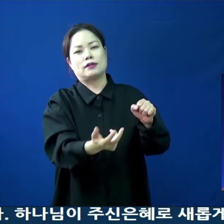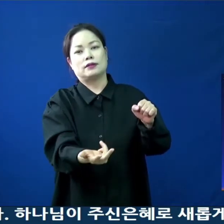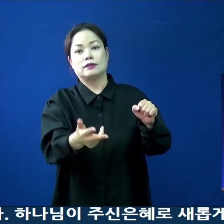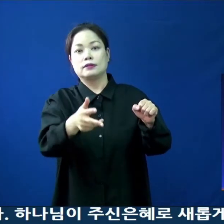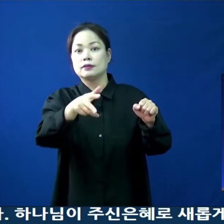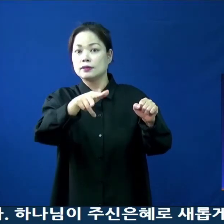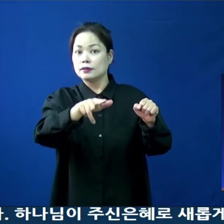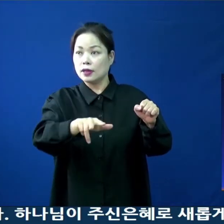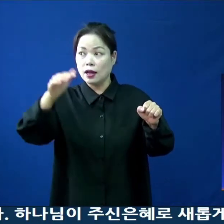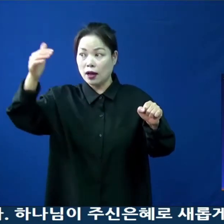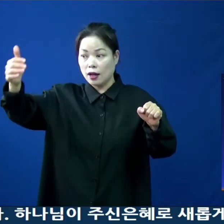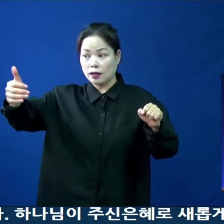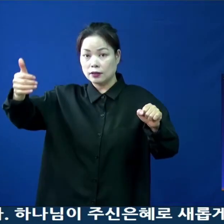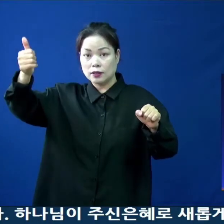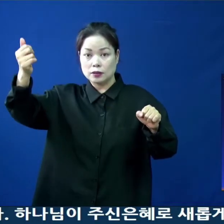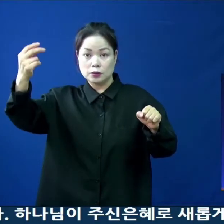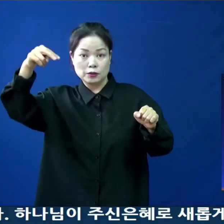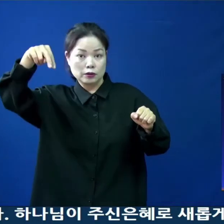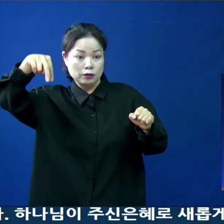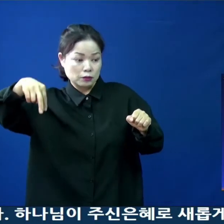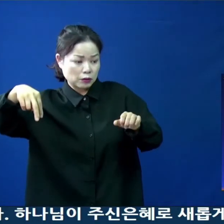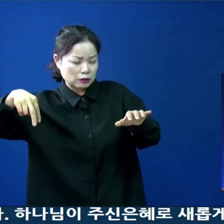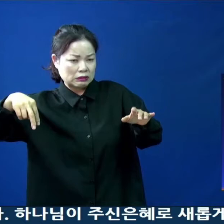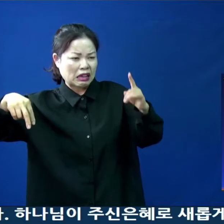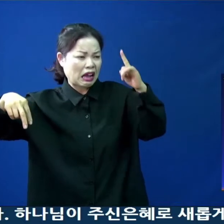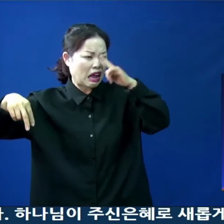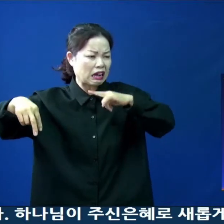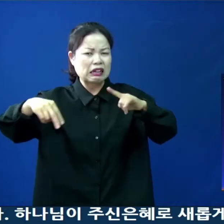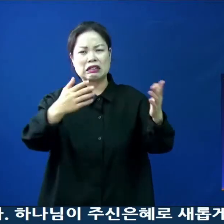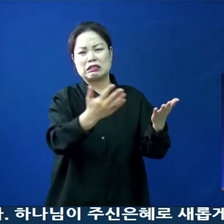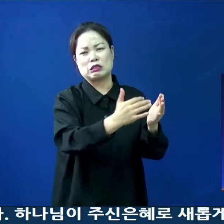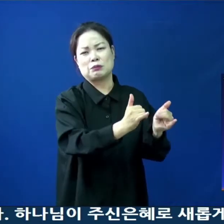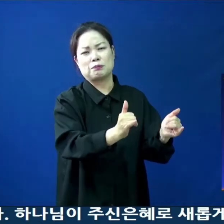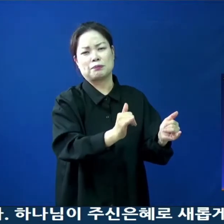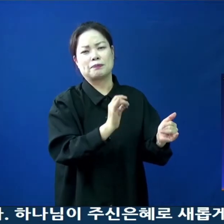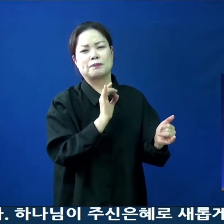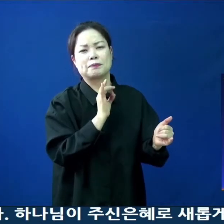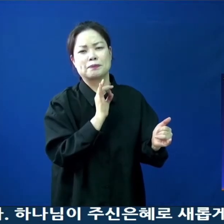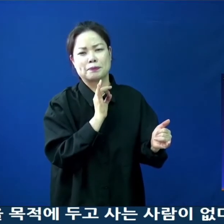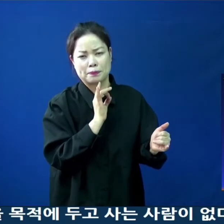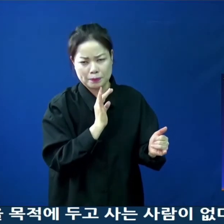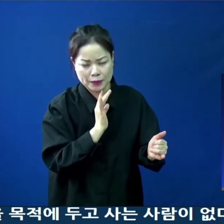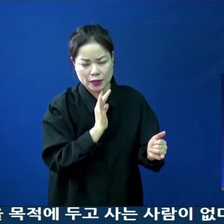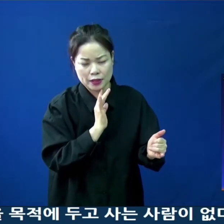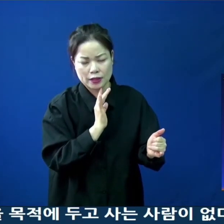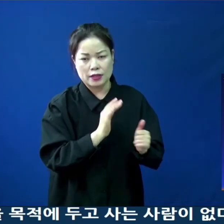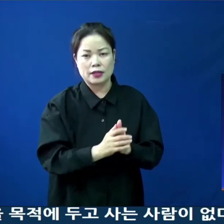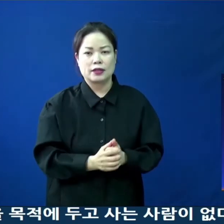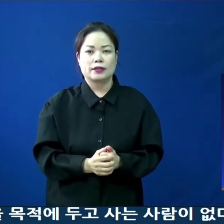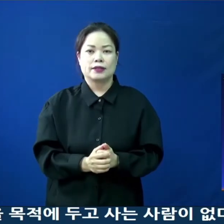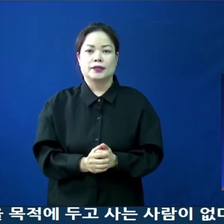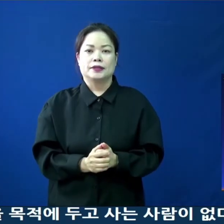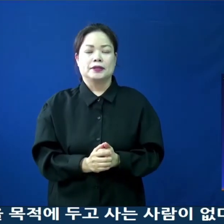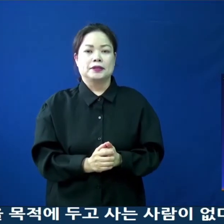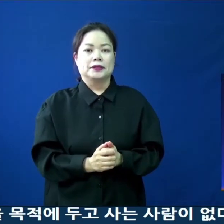할지라도 하나님 앞에서는 단지 악한 일만을 행하고 있을 뿐이라.